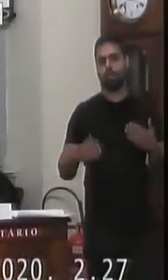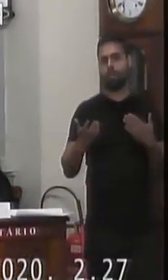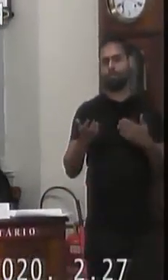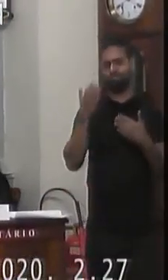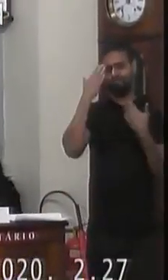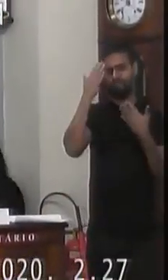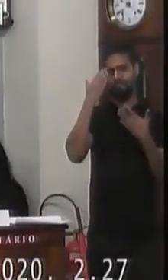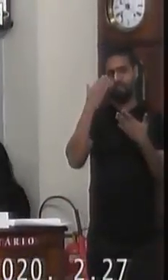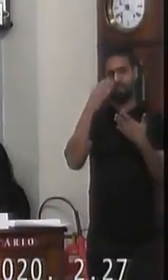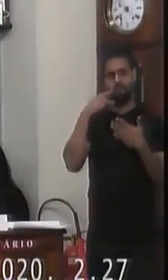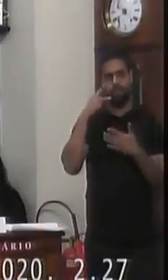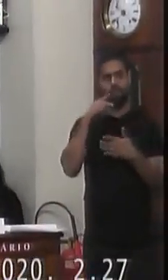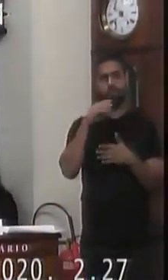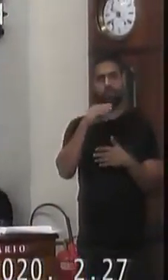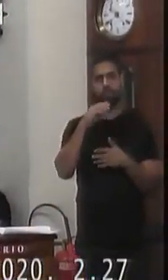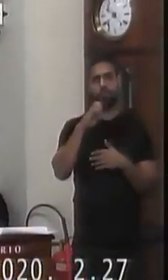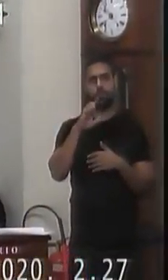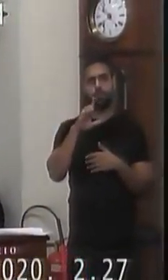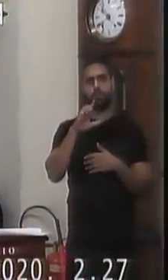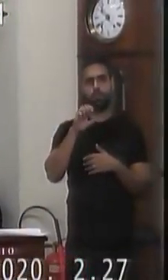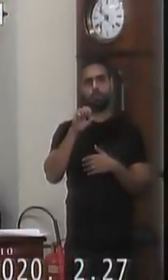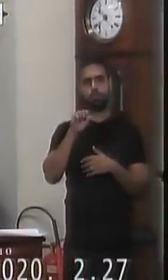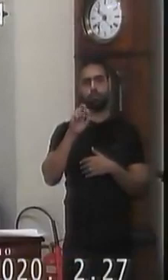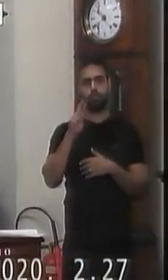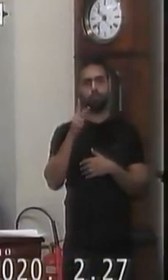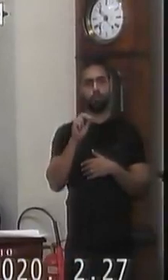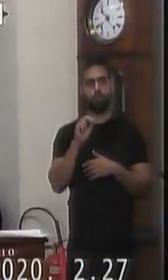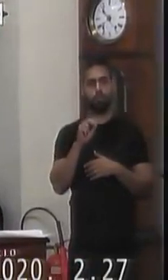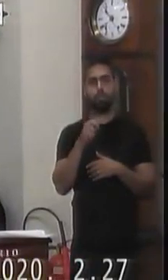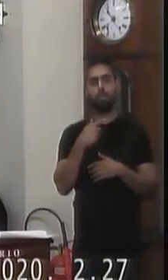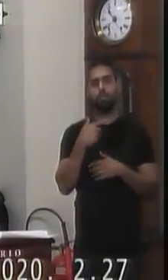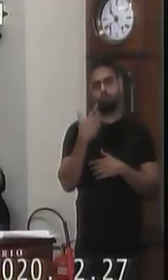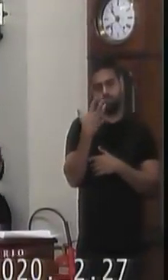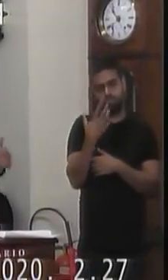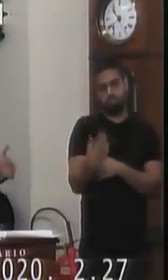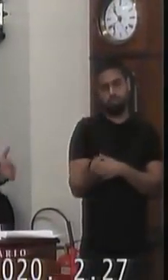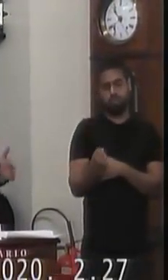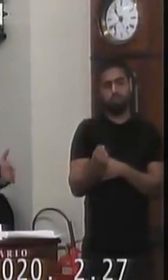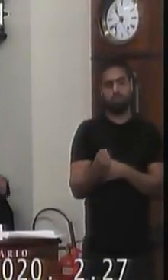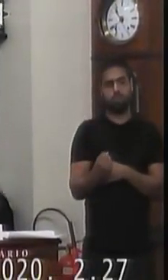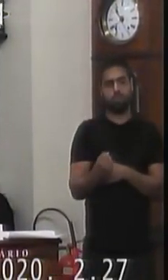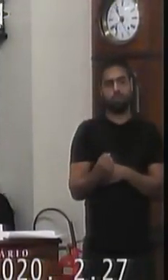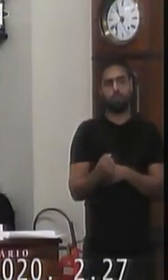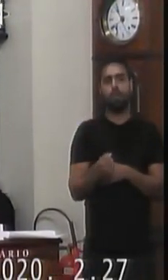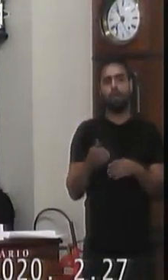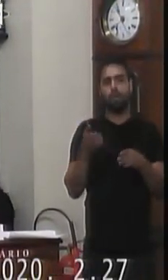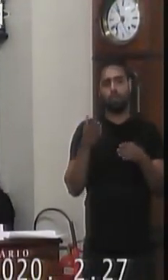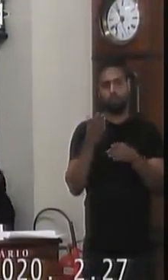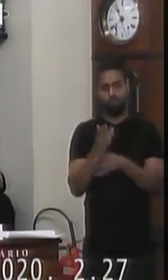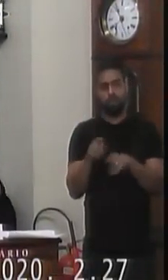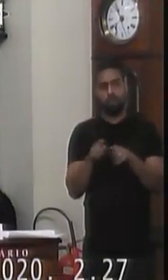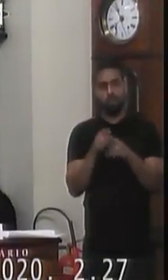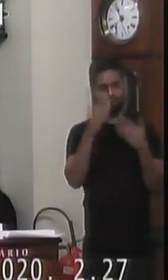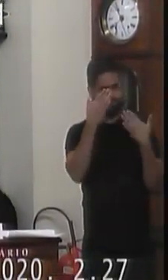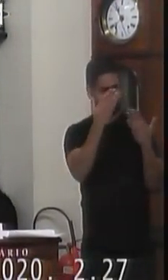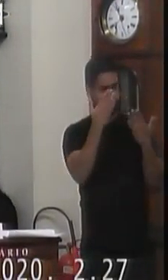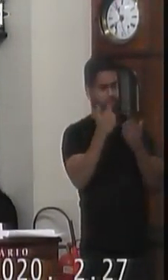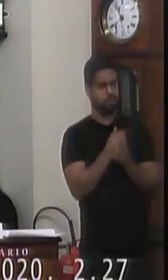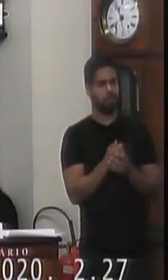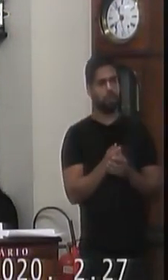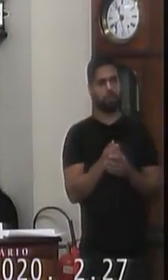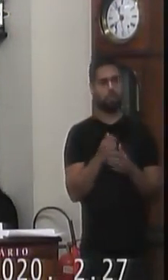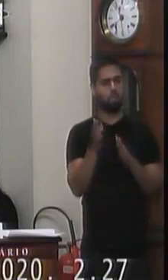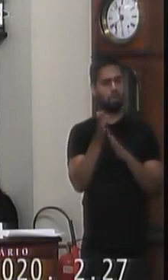Celcinho, que isso mostra o espírito democrático. Mesmo ele não concordando, aprovou a nossa moção. Obrigado, tá, vereador? Isso